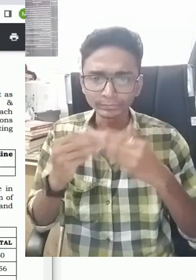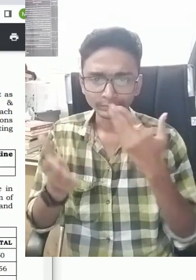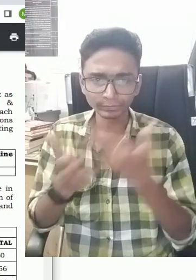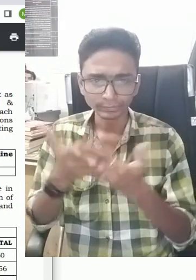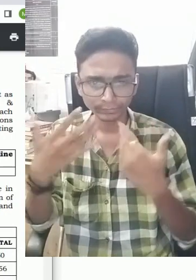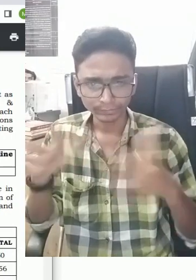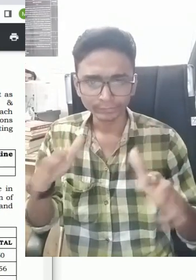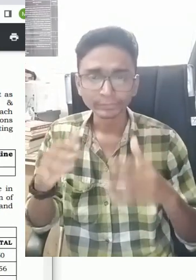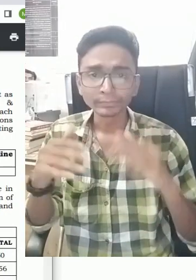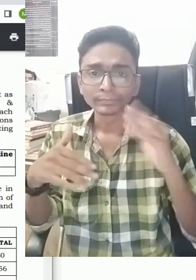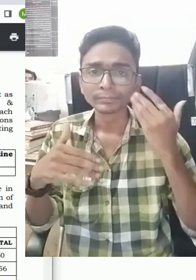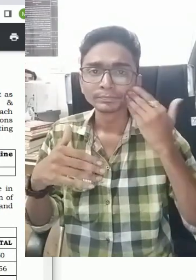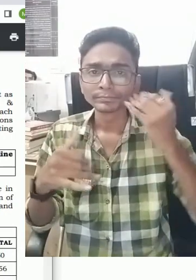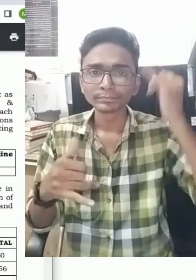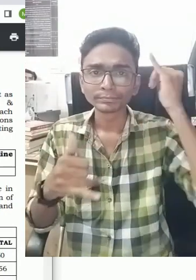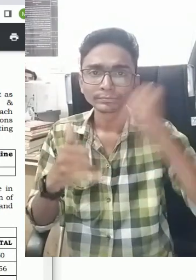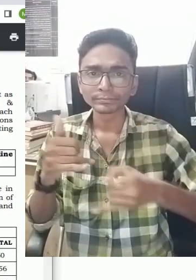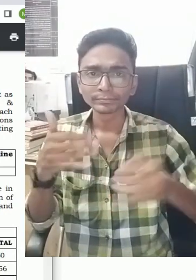है ऐसा बोलते हैं सभी वो